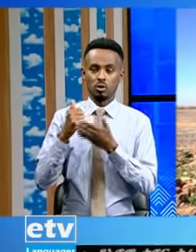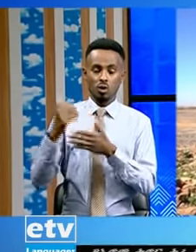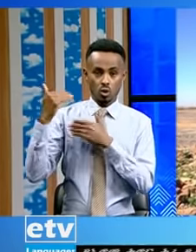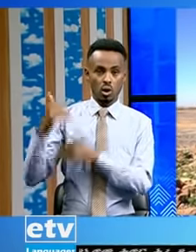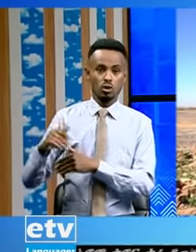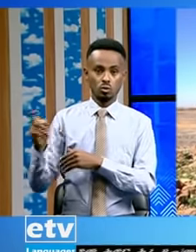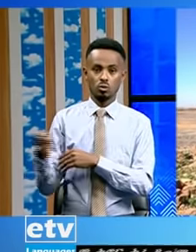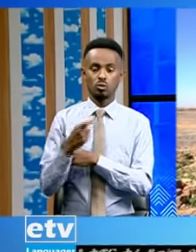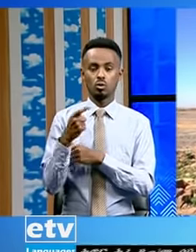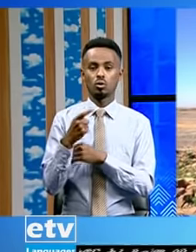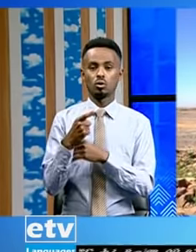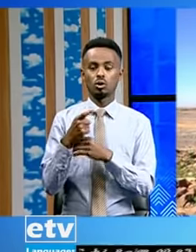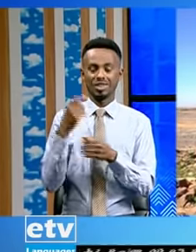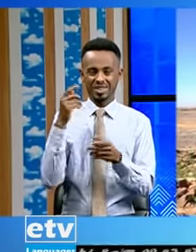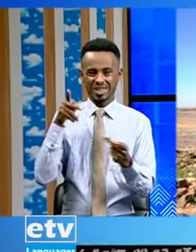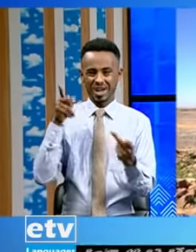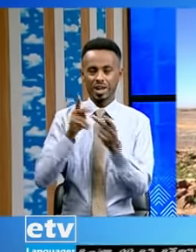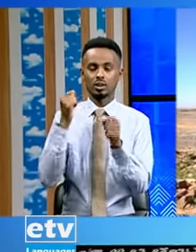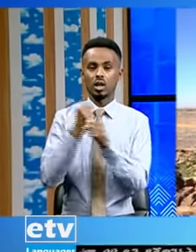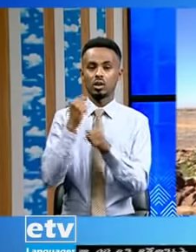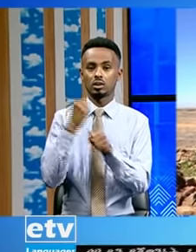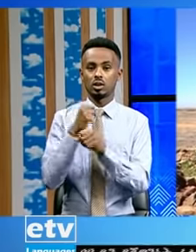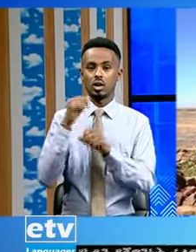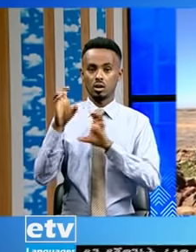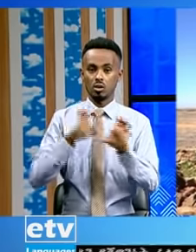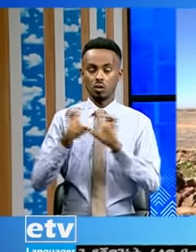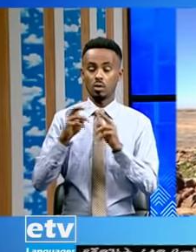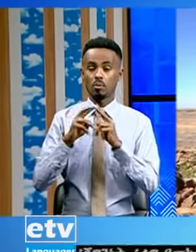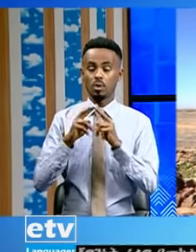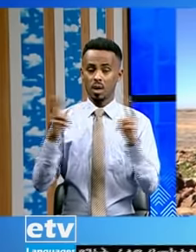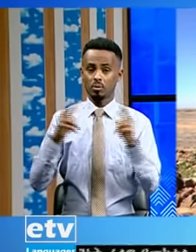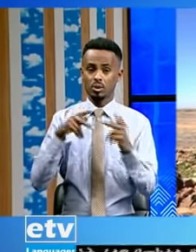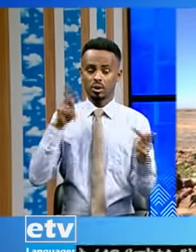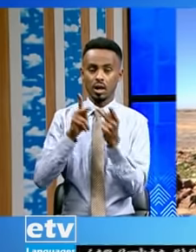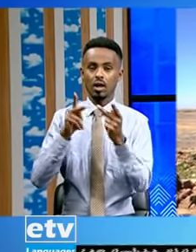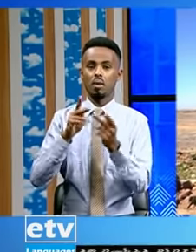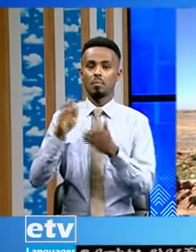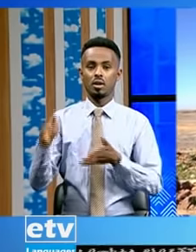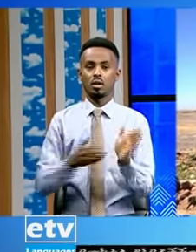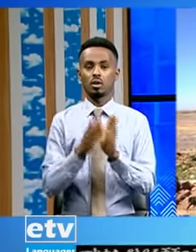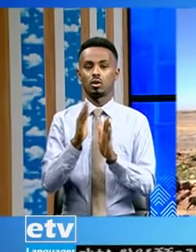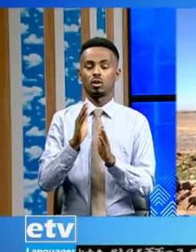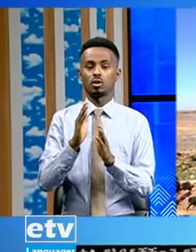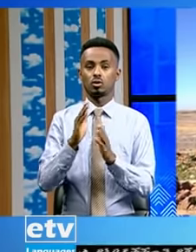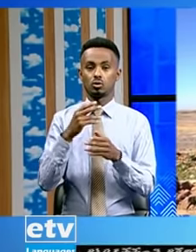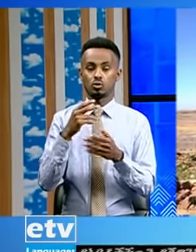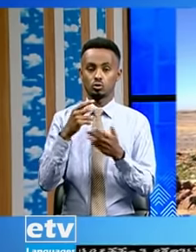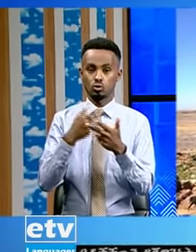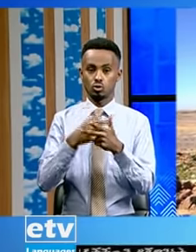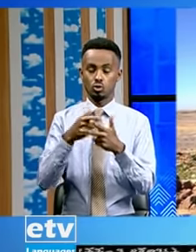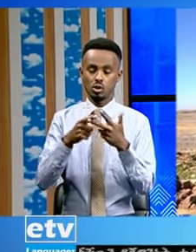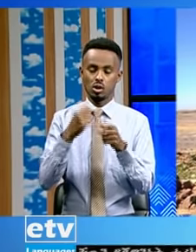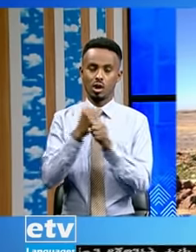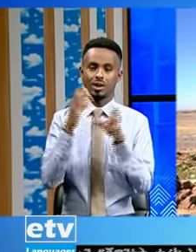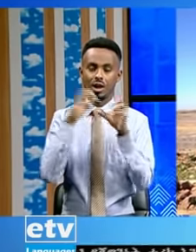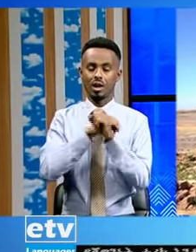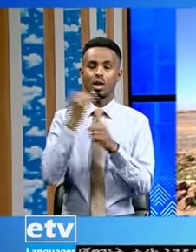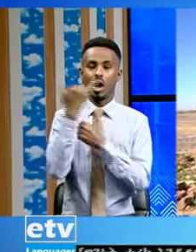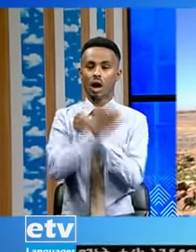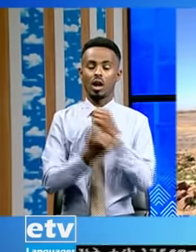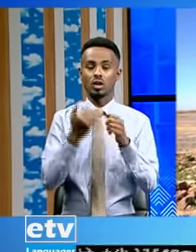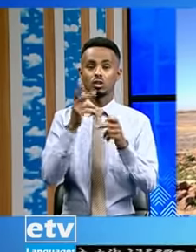ከጎናችን የተሳካ ኦፕሬሽን እንድናካሄድ አድርጎናል። እጅግ በተሳካ መንገድ በሁለት ሶስት ቀን ውስጥ አጠናቀን ለሀገራችን